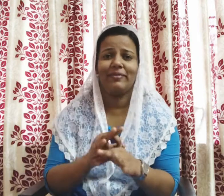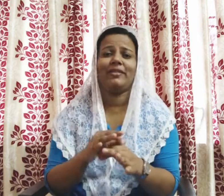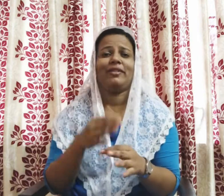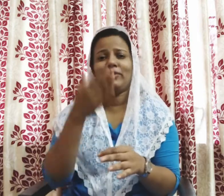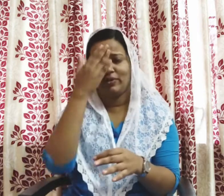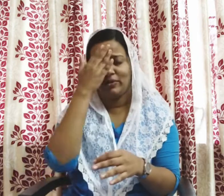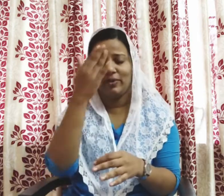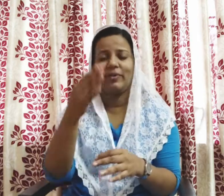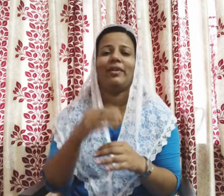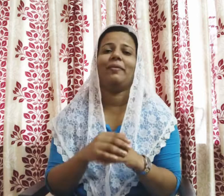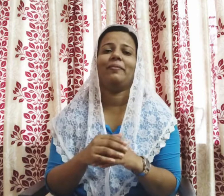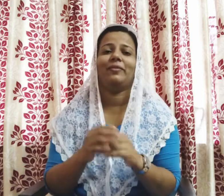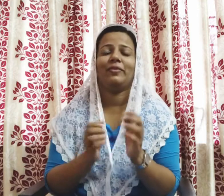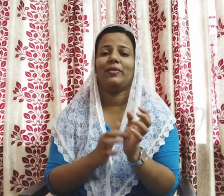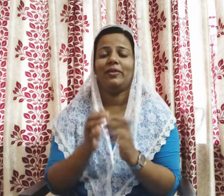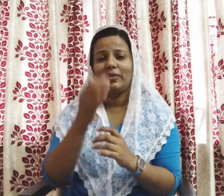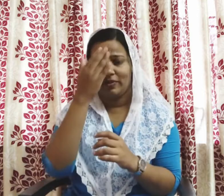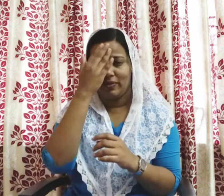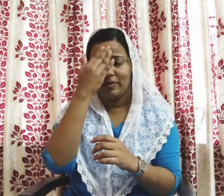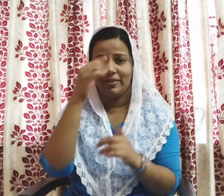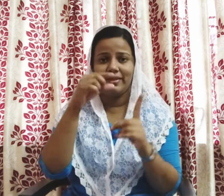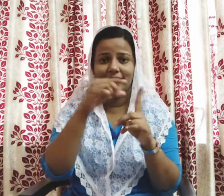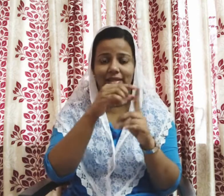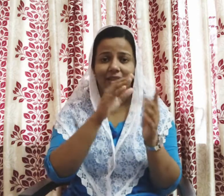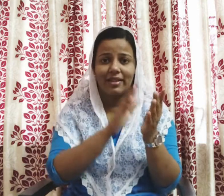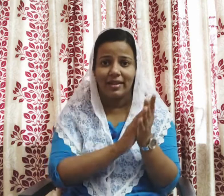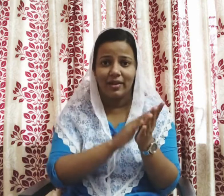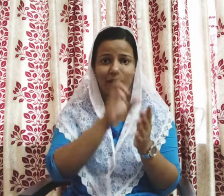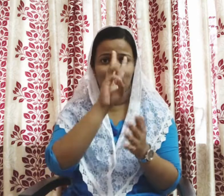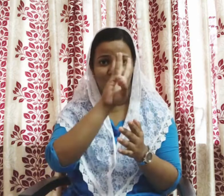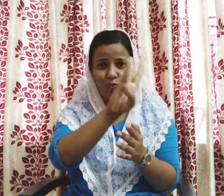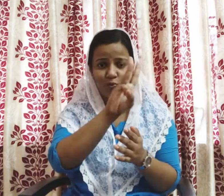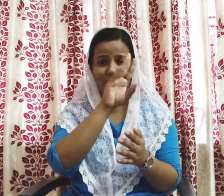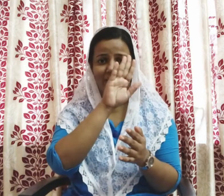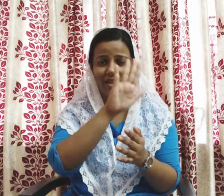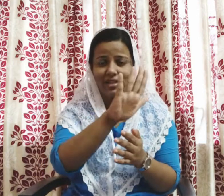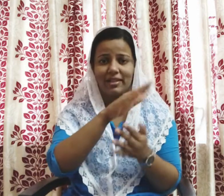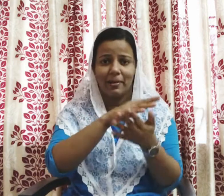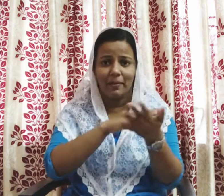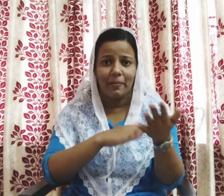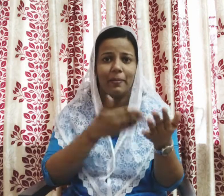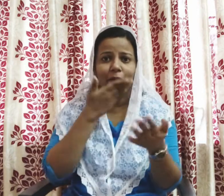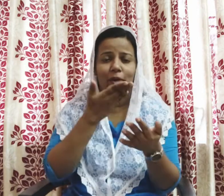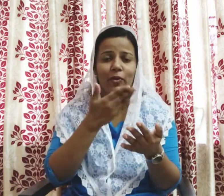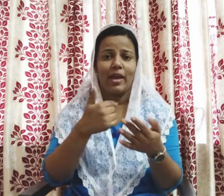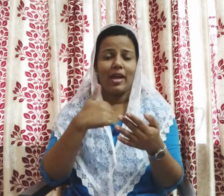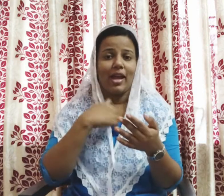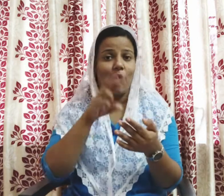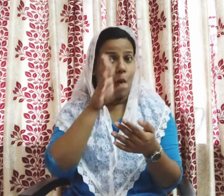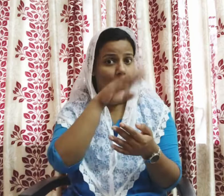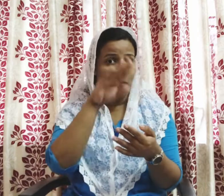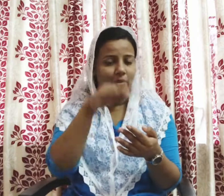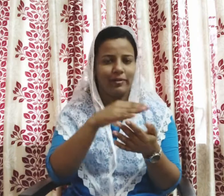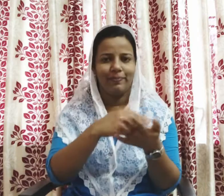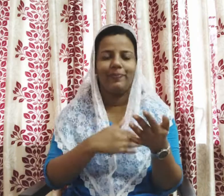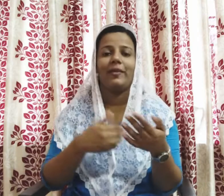ഹല്ലേലൂയ സ്തോത്രം സ്തോത്രം സ്തോത്രം സ്തോത്രം. സങ്കീർത്തനക്കാരൻ 35 സങ്കീർത്തനങ്ങളിൽ ഇങ്ങനെ പറയുന്നു, എൻ്റെ ഉള്ളം, അതിൻ്റെ 9 എൻ്റെ